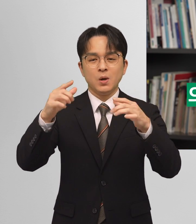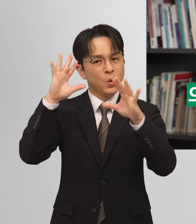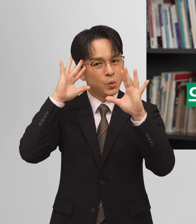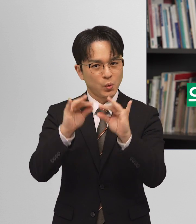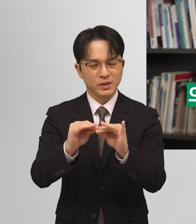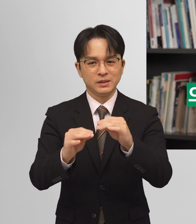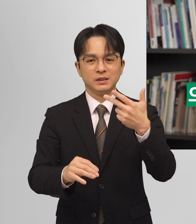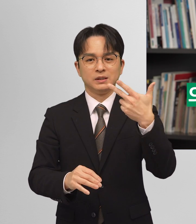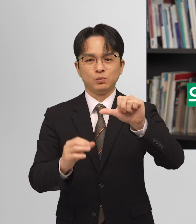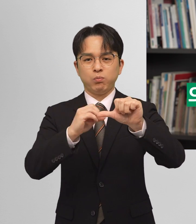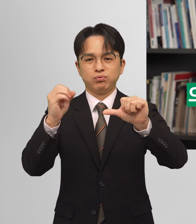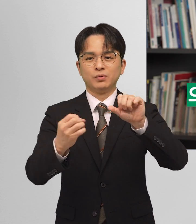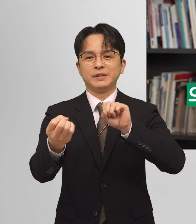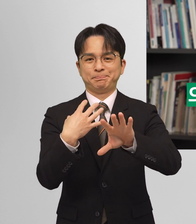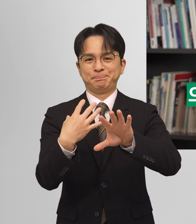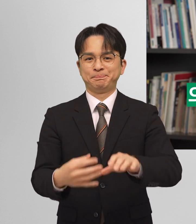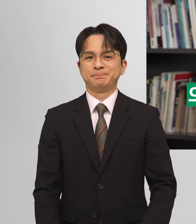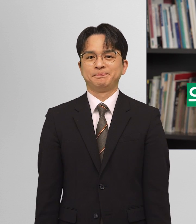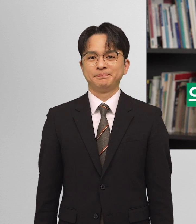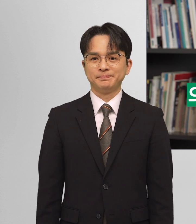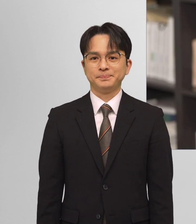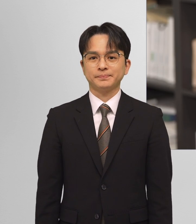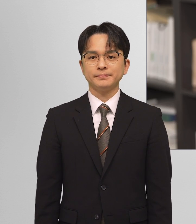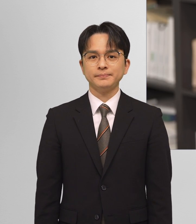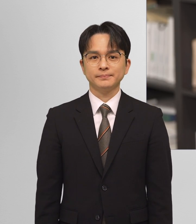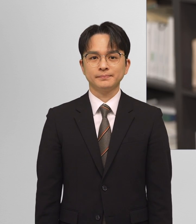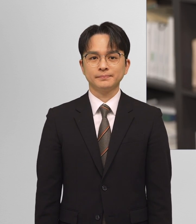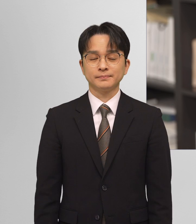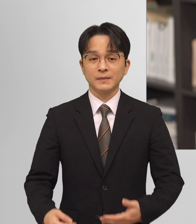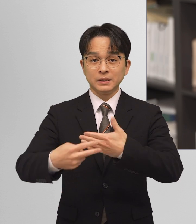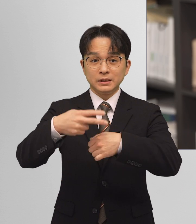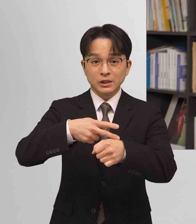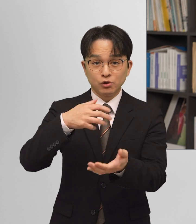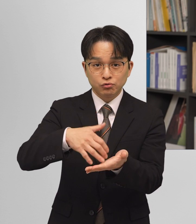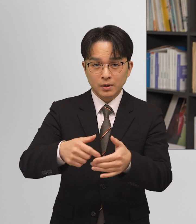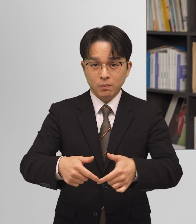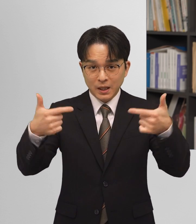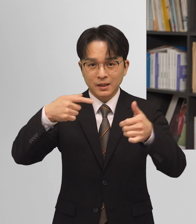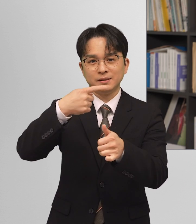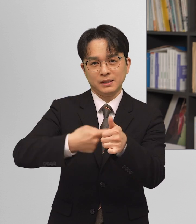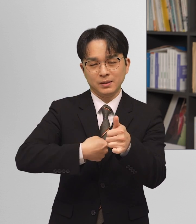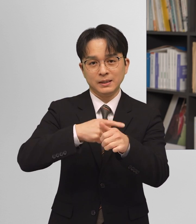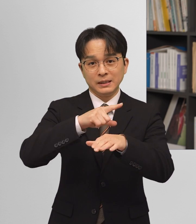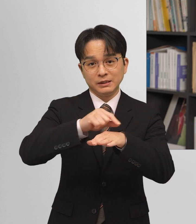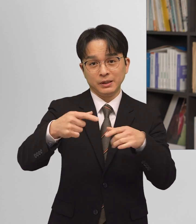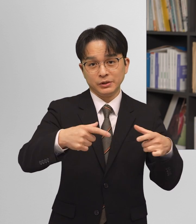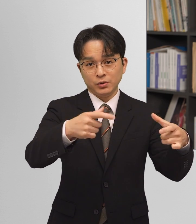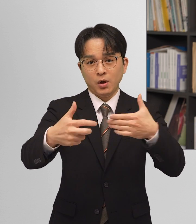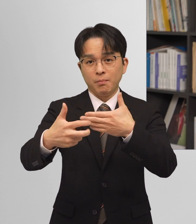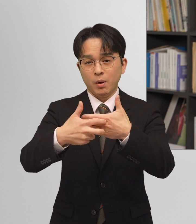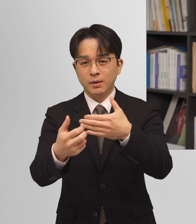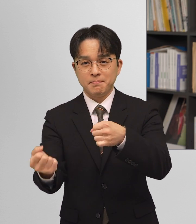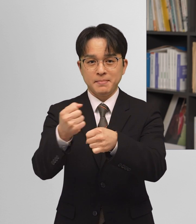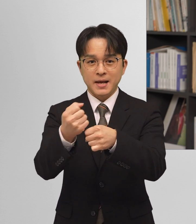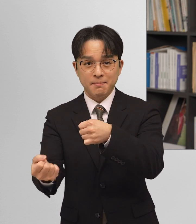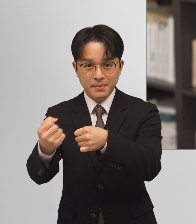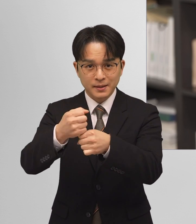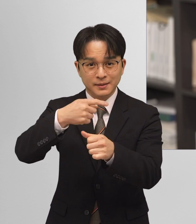심각하게 생각하고 있는지를 나타내는 결과라고 생각합니다. 의대 정원 확대를 통해서 그동안 나타났던 지역 의료